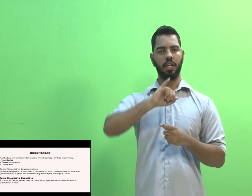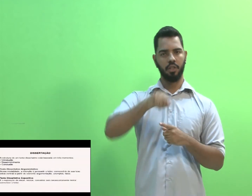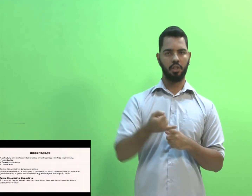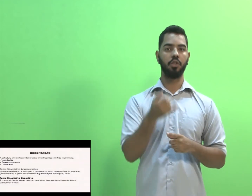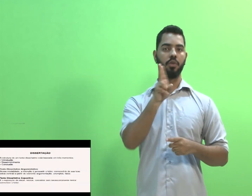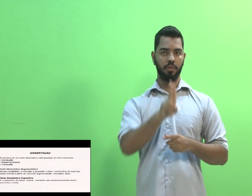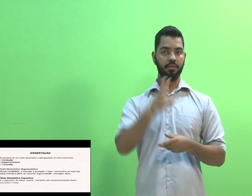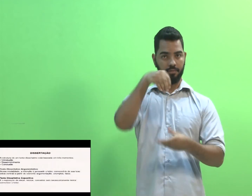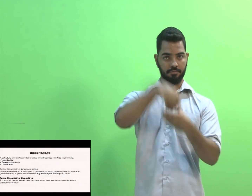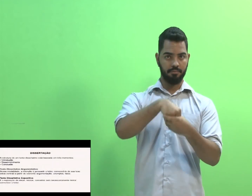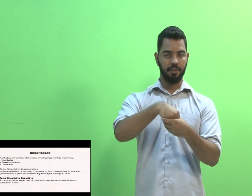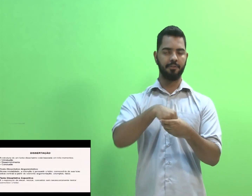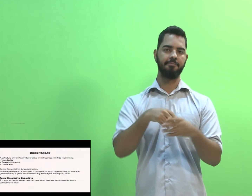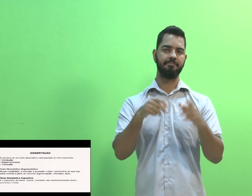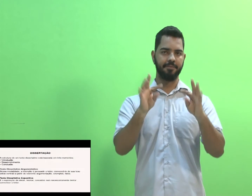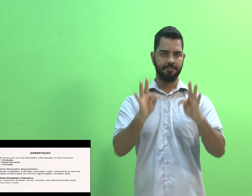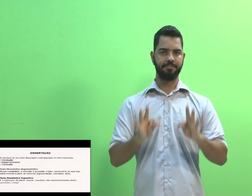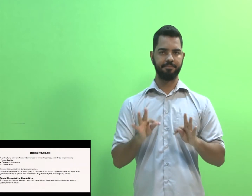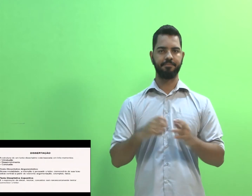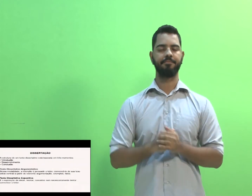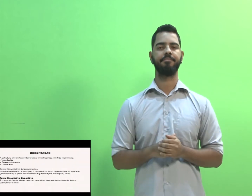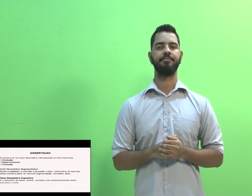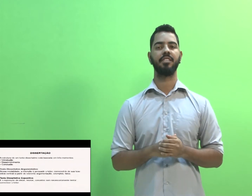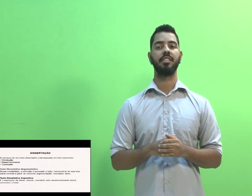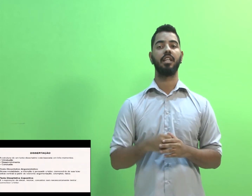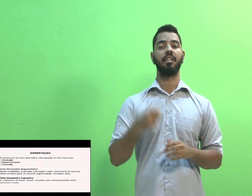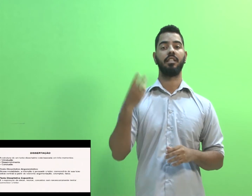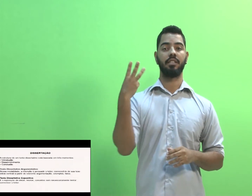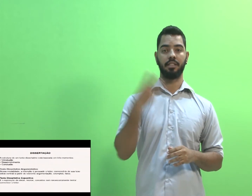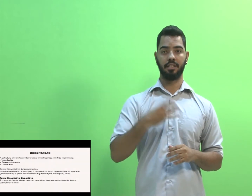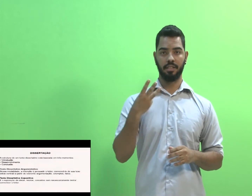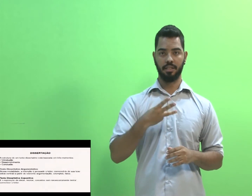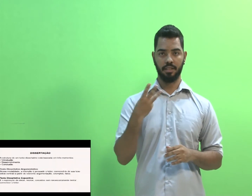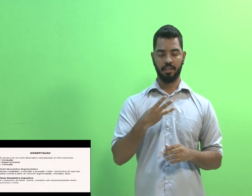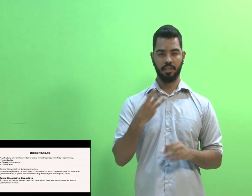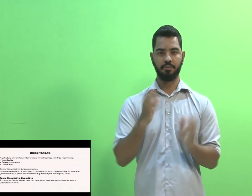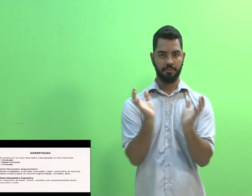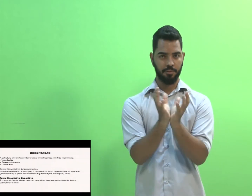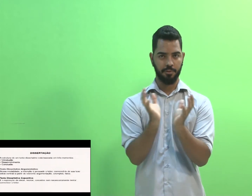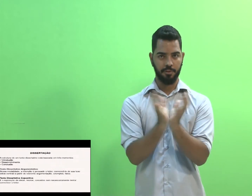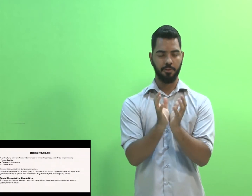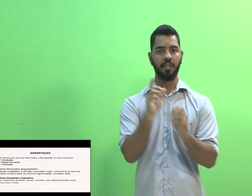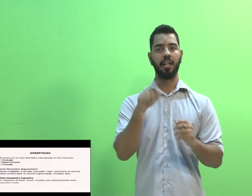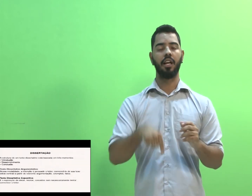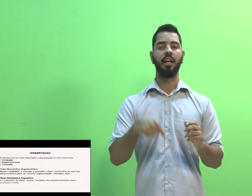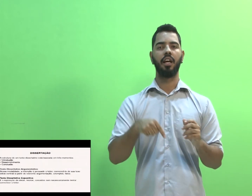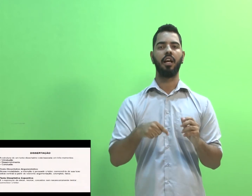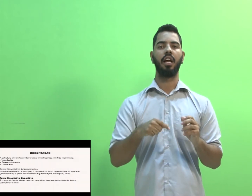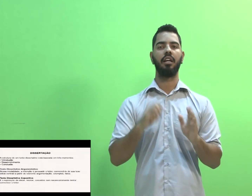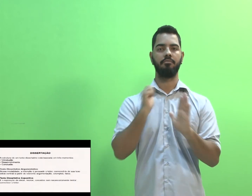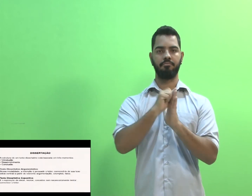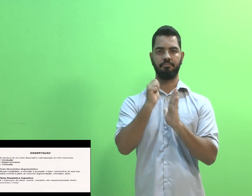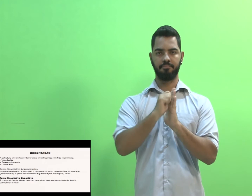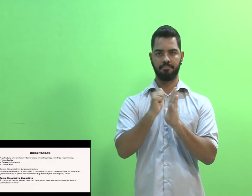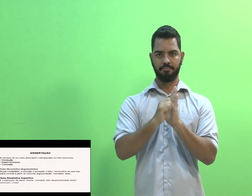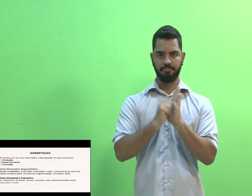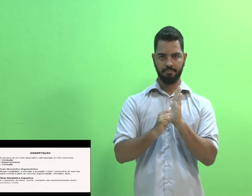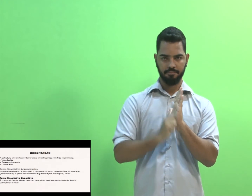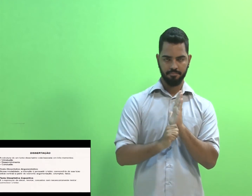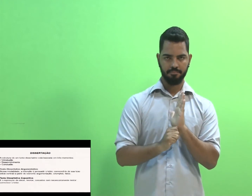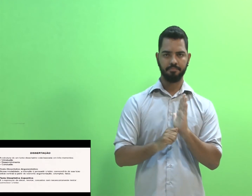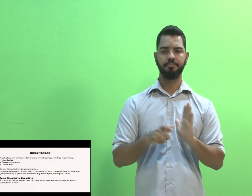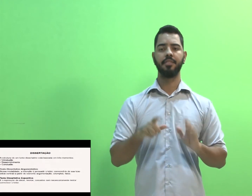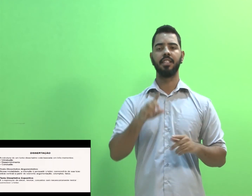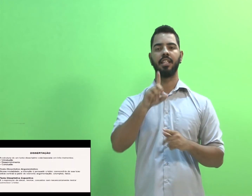tipologia textual com a qual nós trabalharemos é a dissertação. A estrutura de um tipo dissertativo está baseada em três momentos: